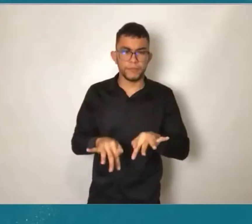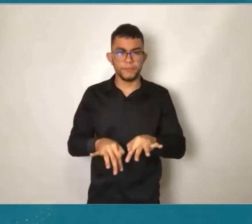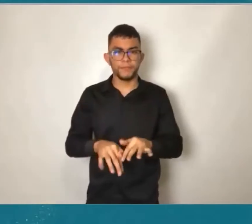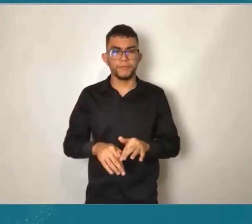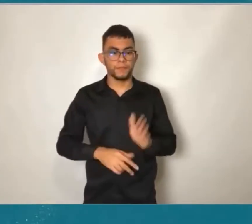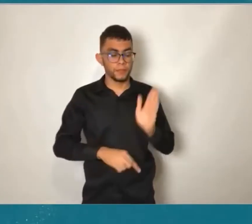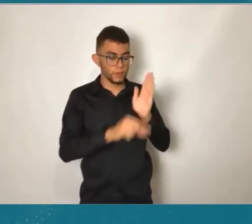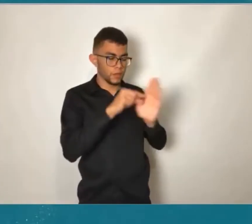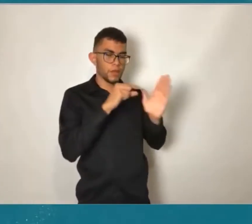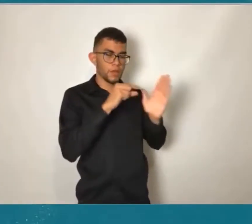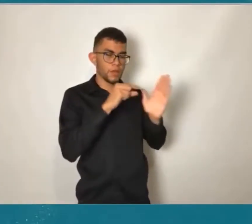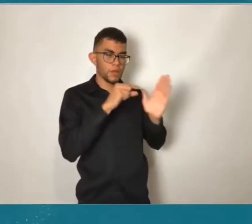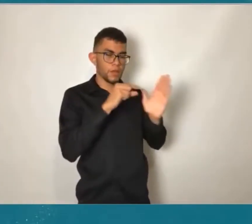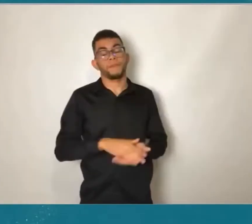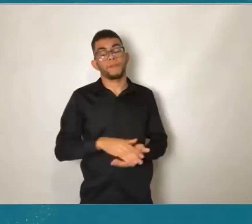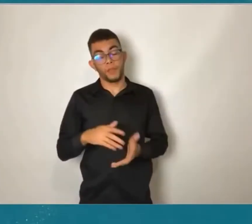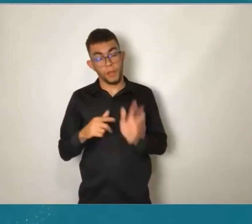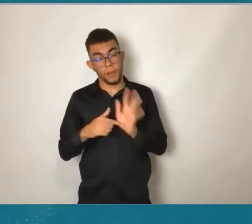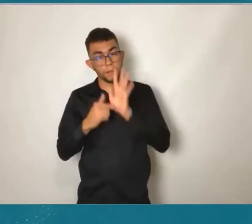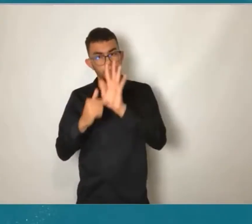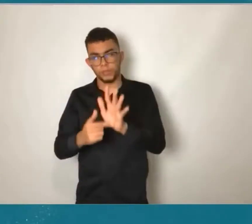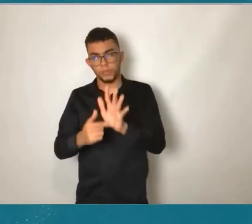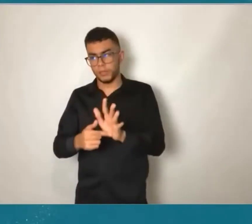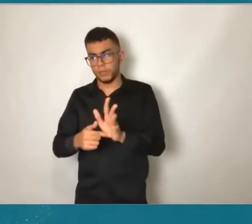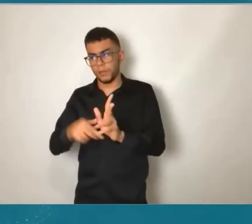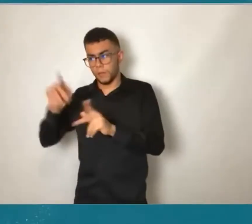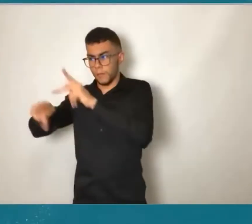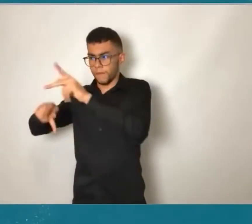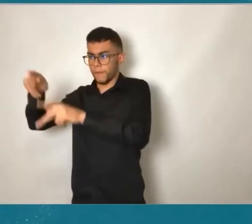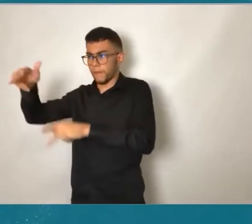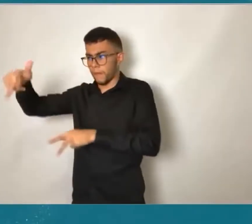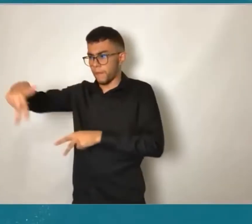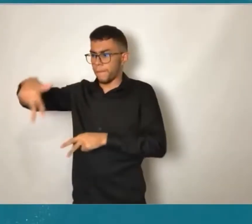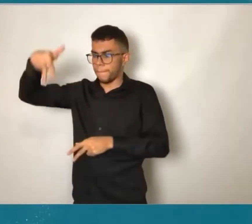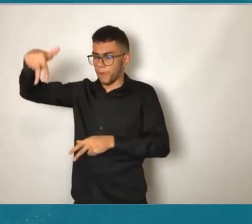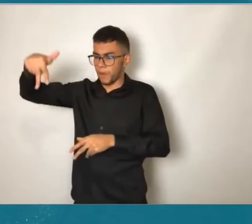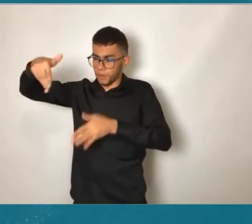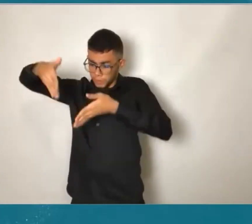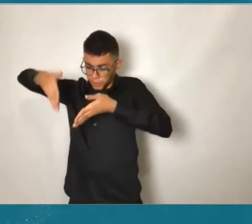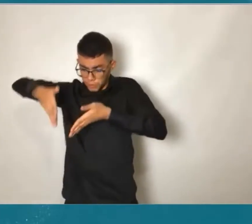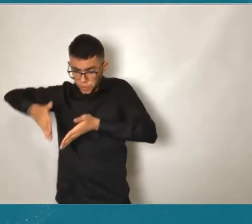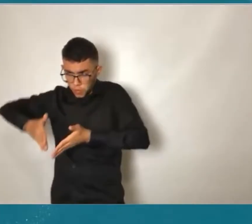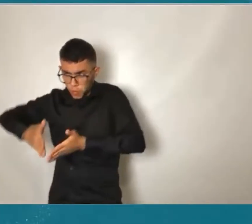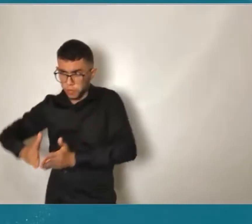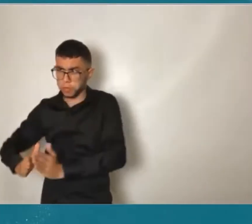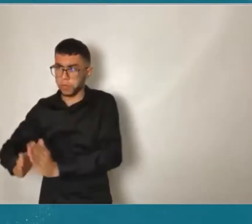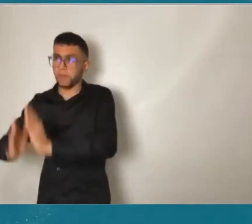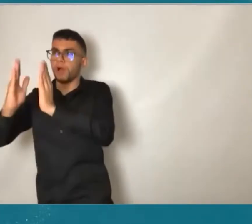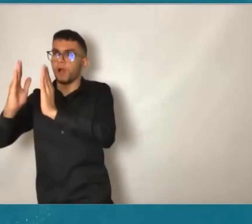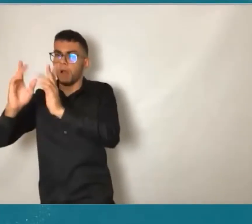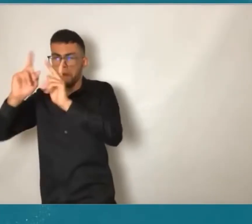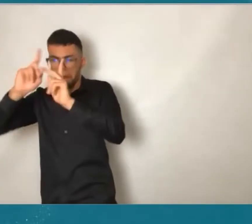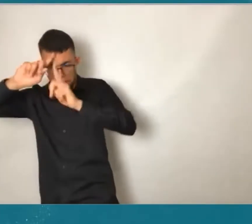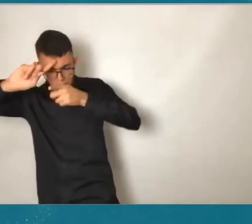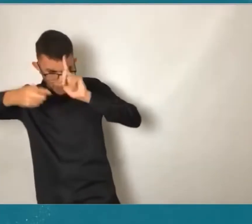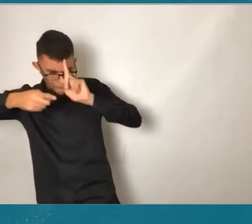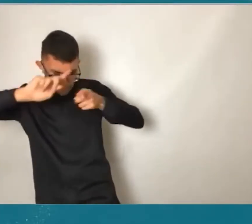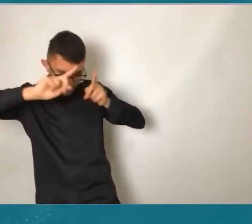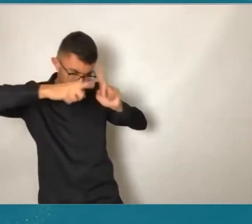Então esse filho é o descendente da mulher, Cristo. Mas eu já disse na última mensagem